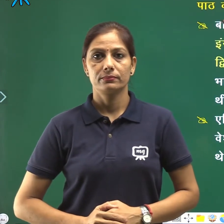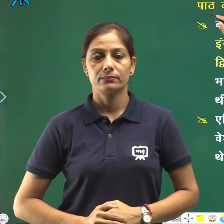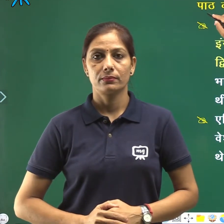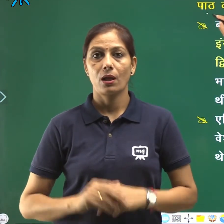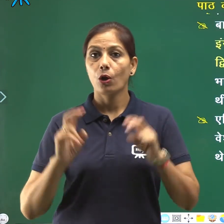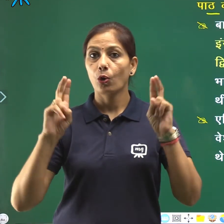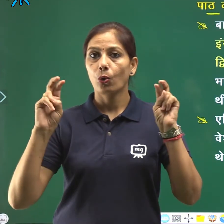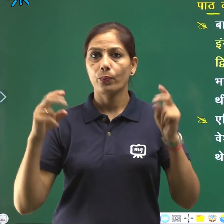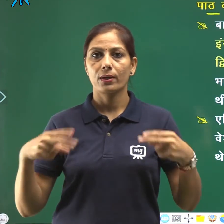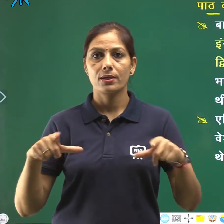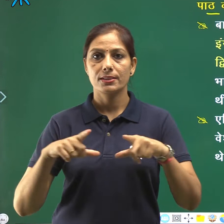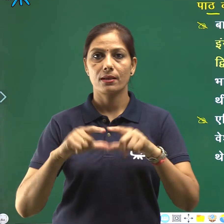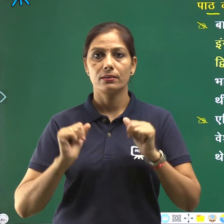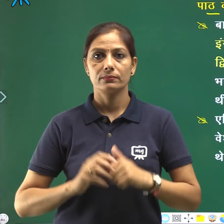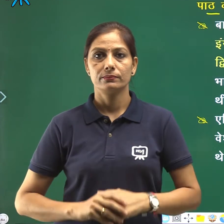पाठ का सार।